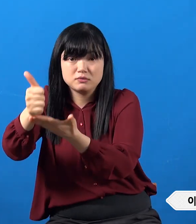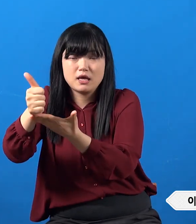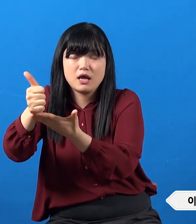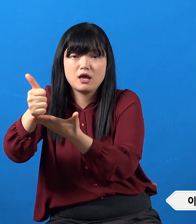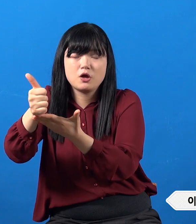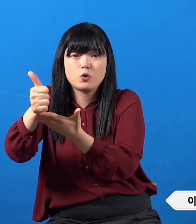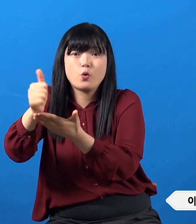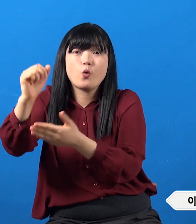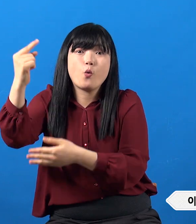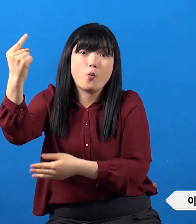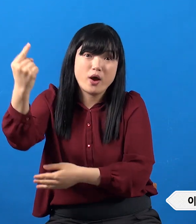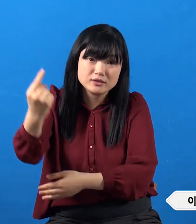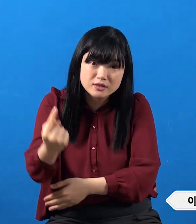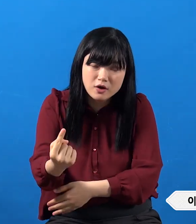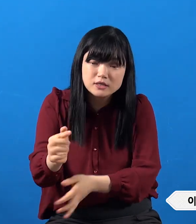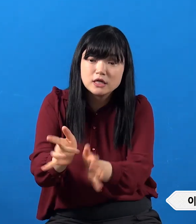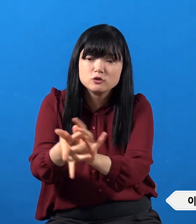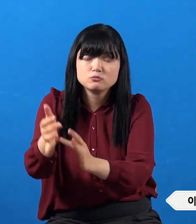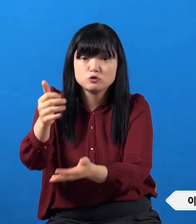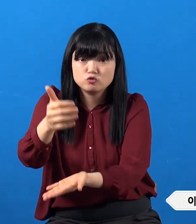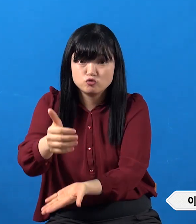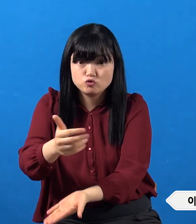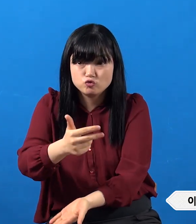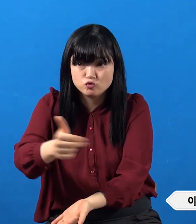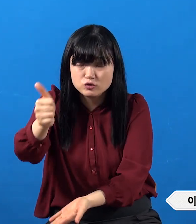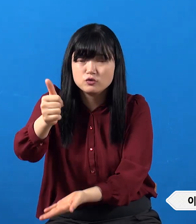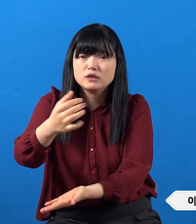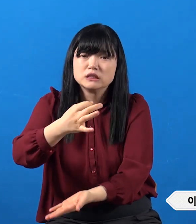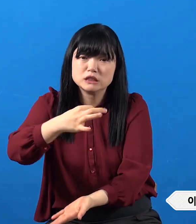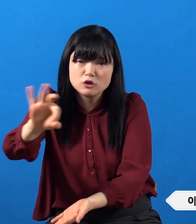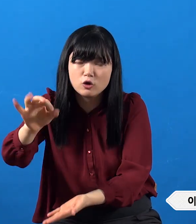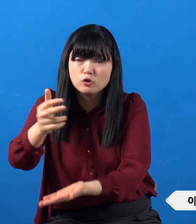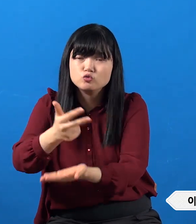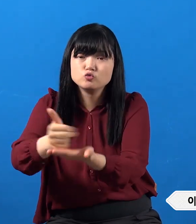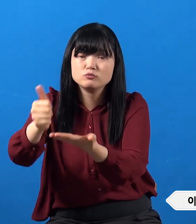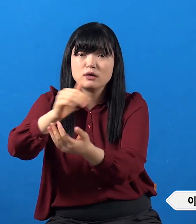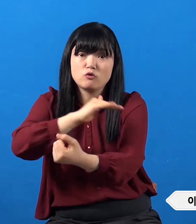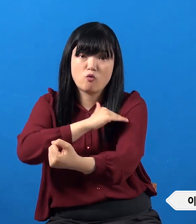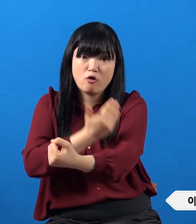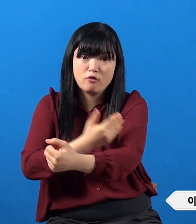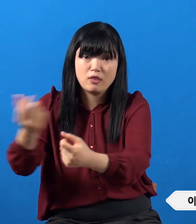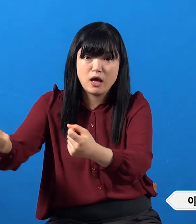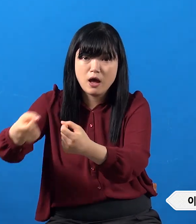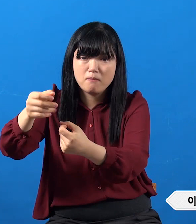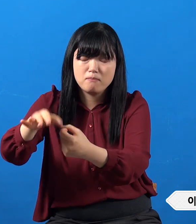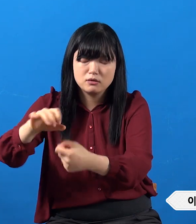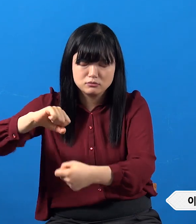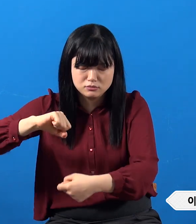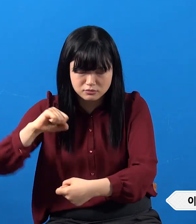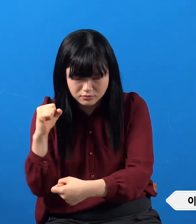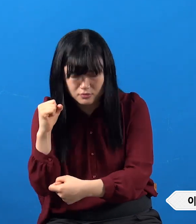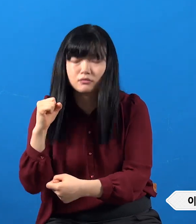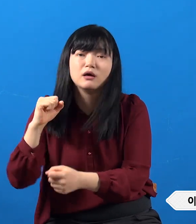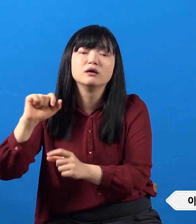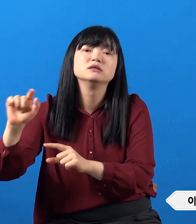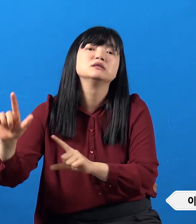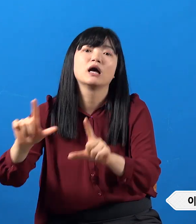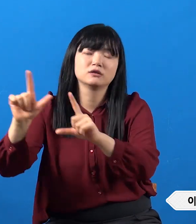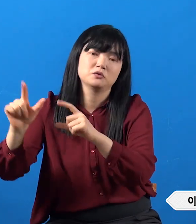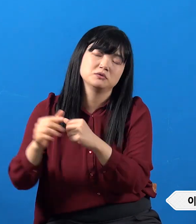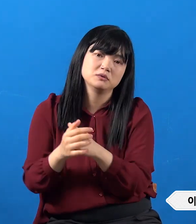예수님께로 와서 예수님을 주인으로 인정하고 그분의 주권 앞에 순복하는 삶을 이제부터 살아야 한다는